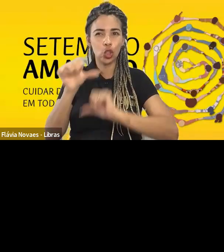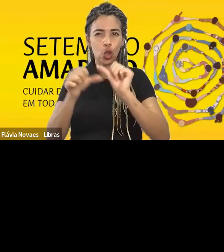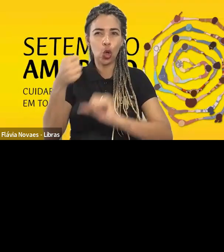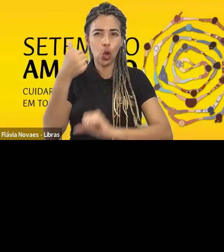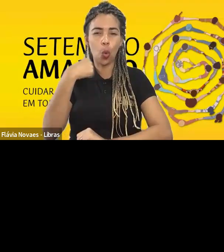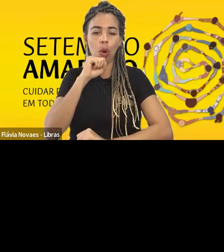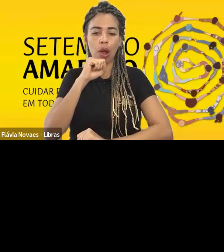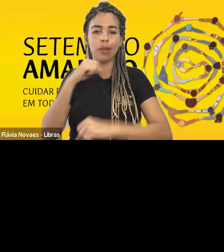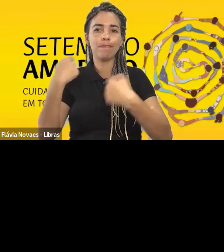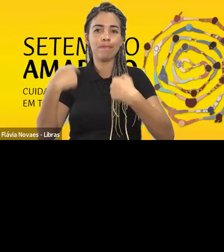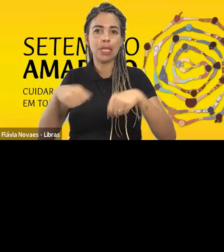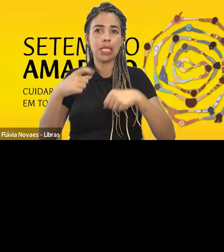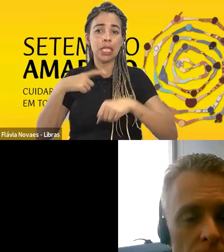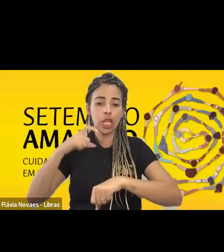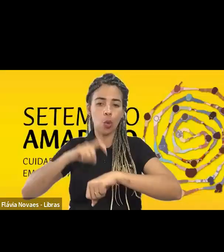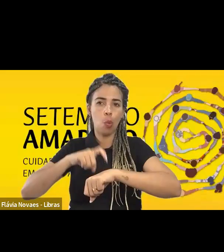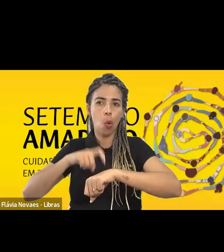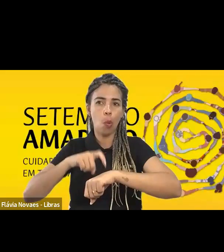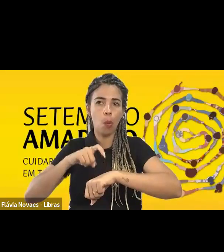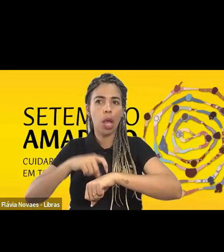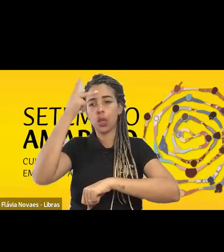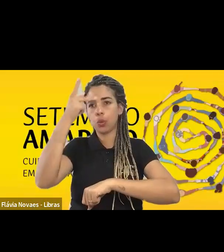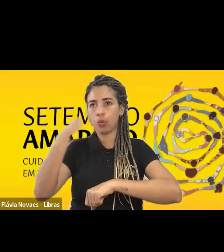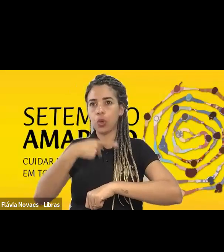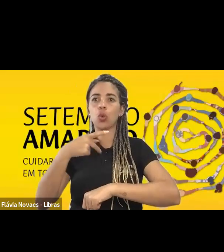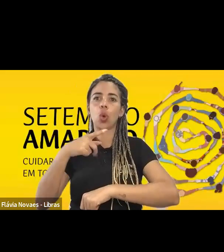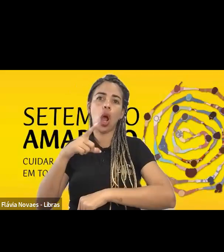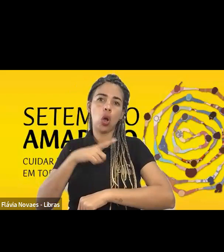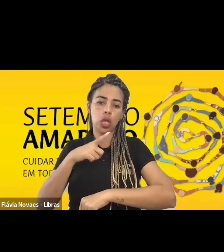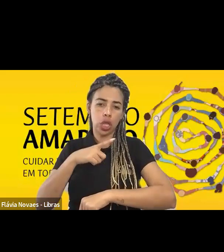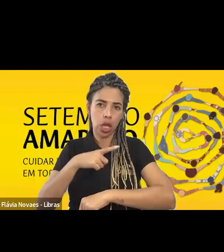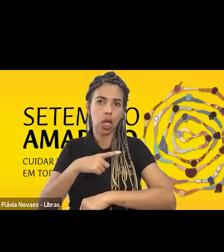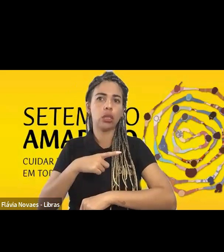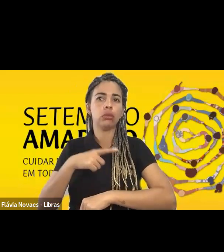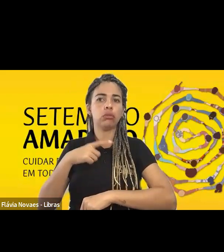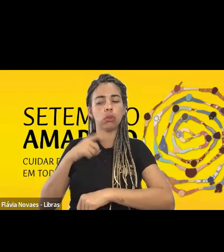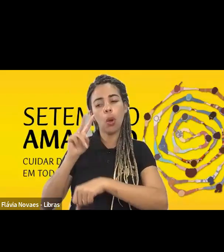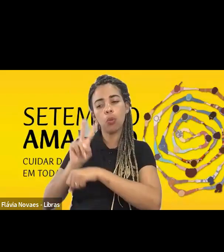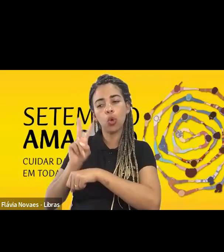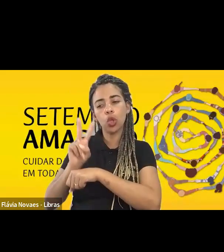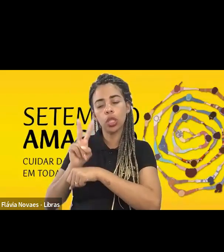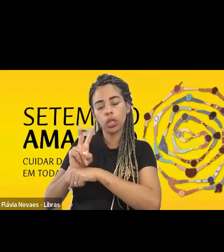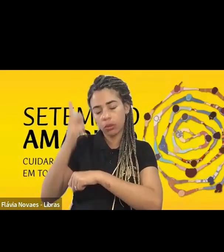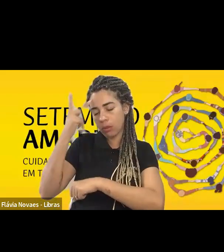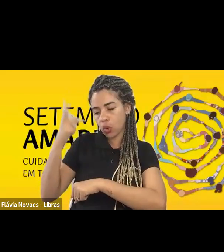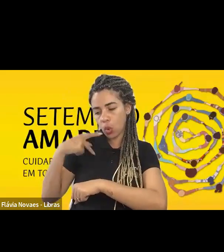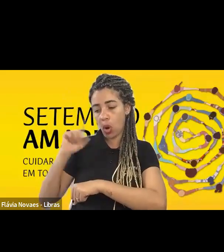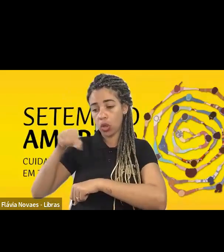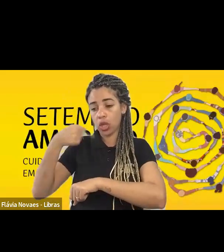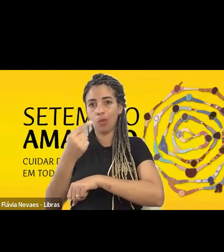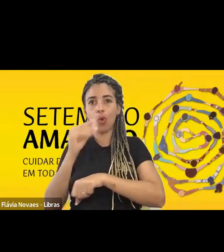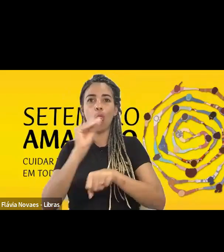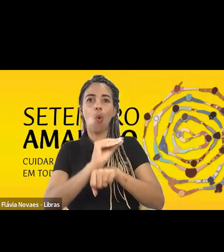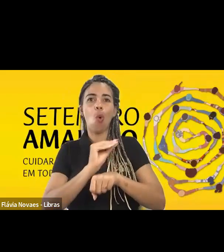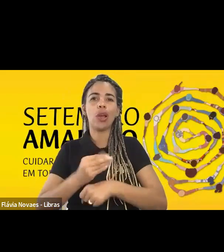o seu momento, né, o seu tempo preservado para cuidar do bebê, né, ou